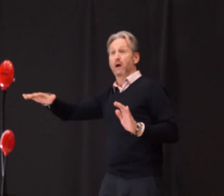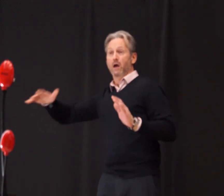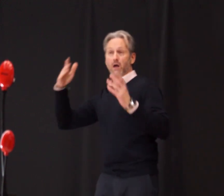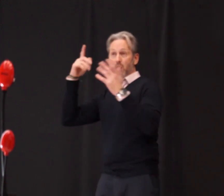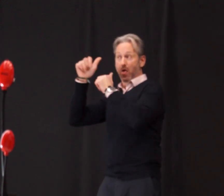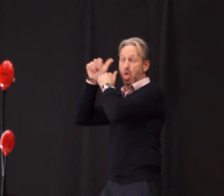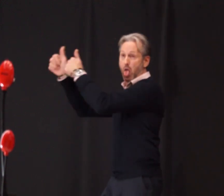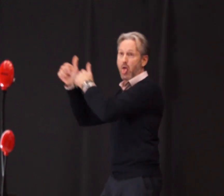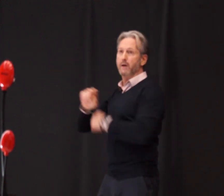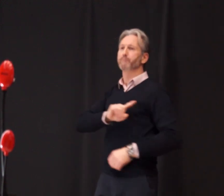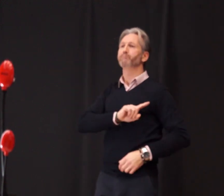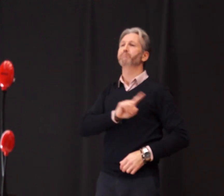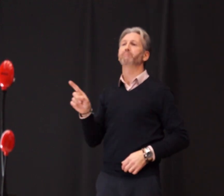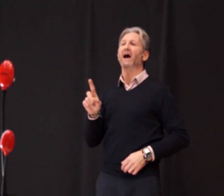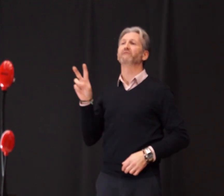signes,